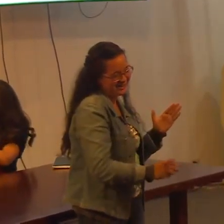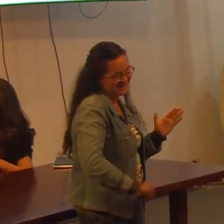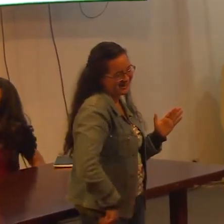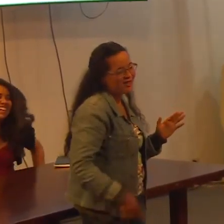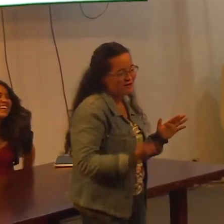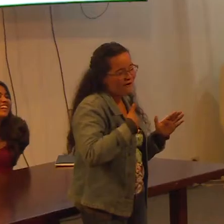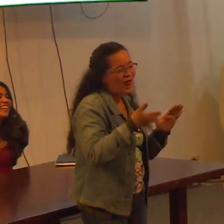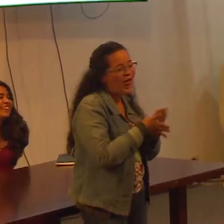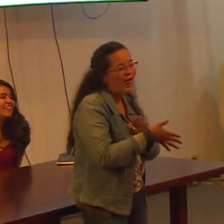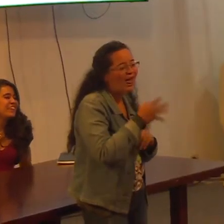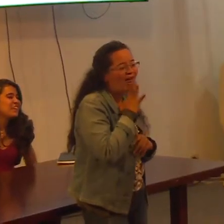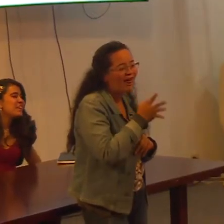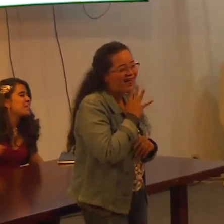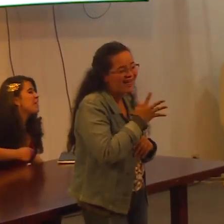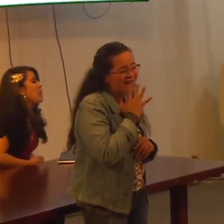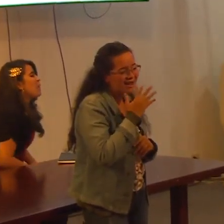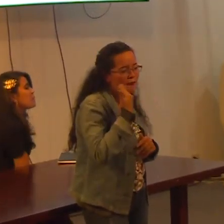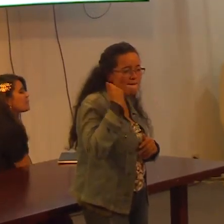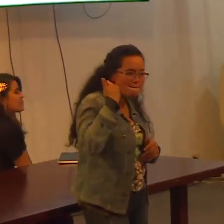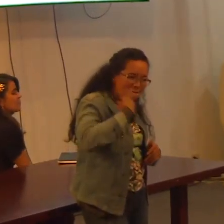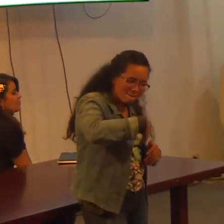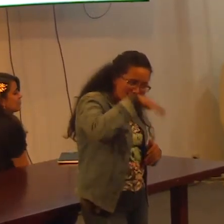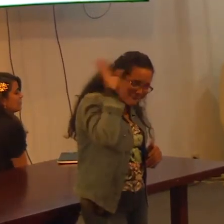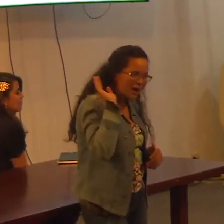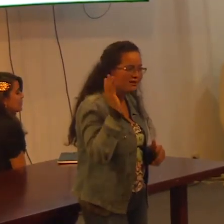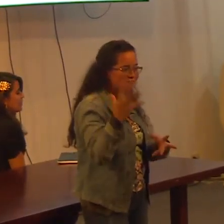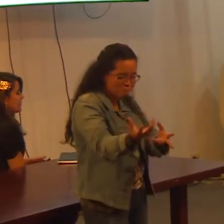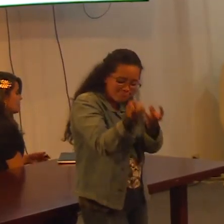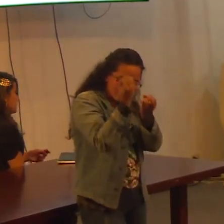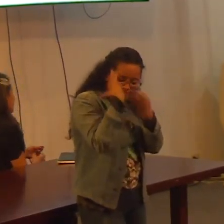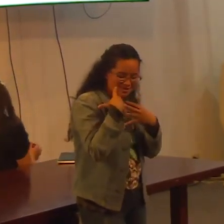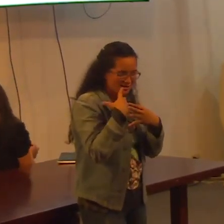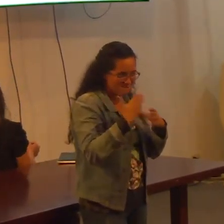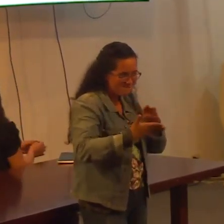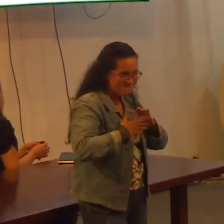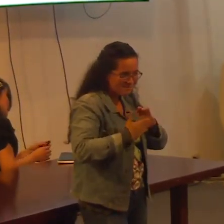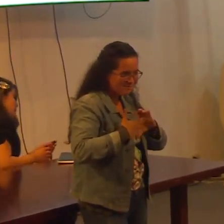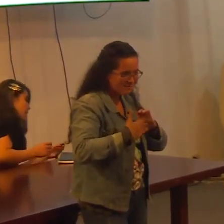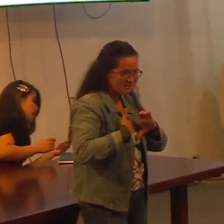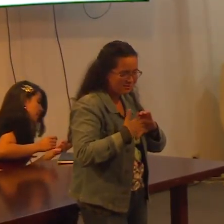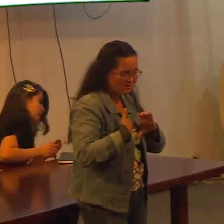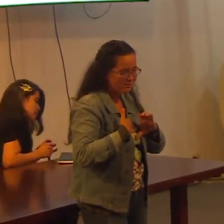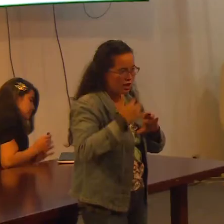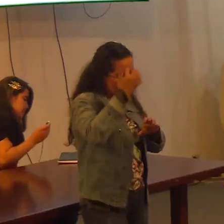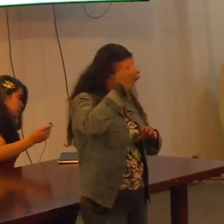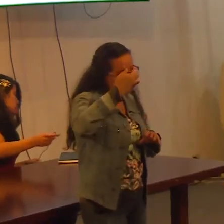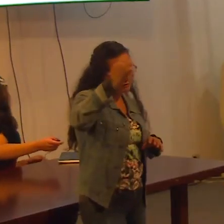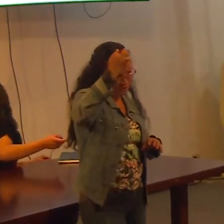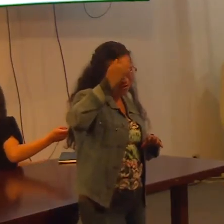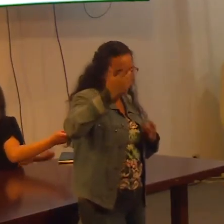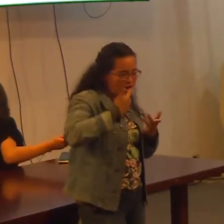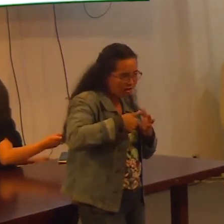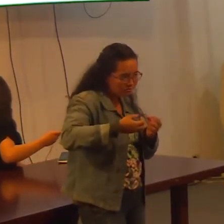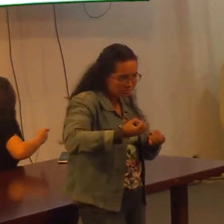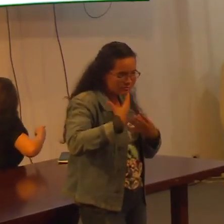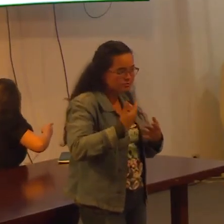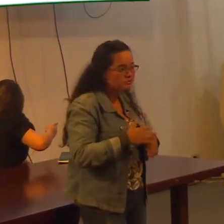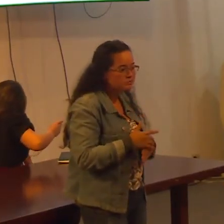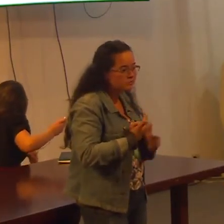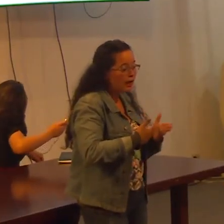lo que más enriqueció tanto a nivel personal como profesional. Y es que en